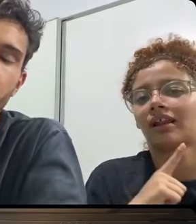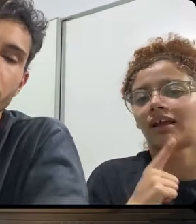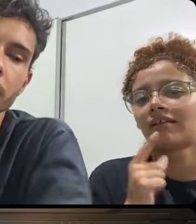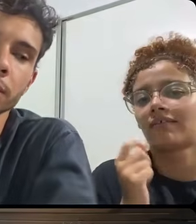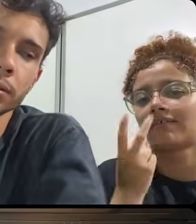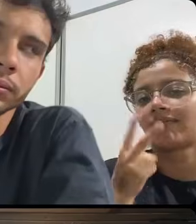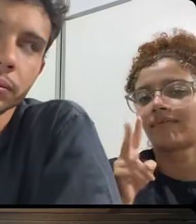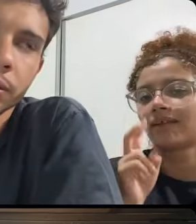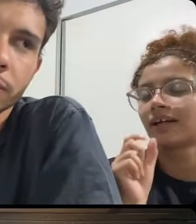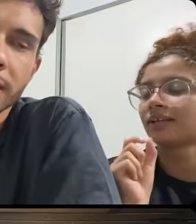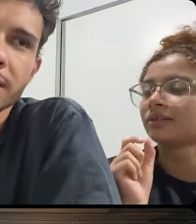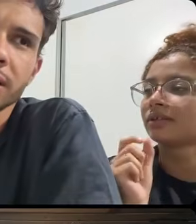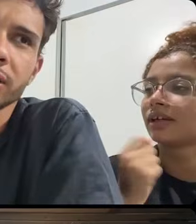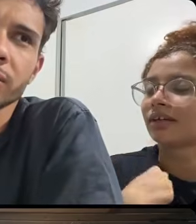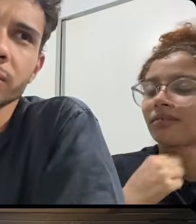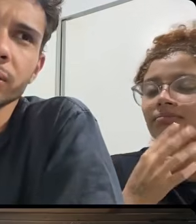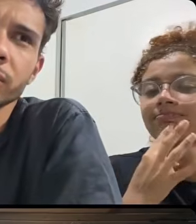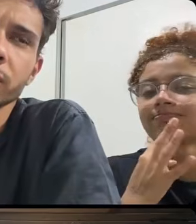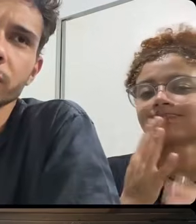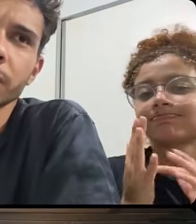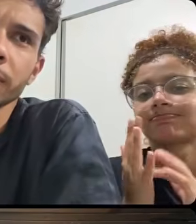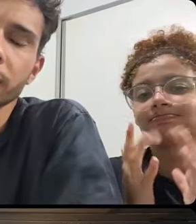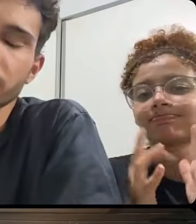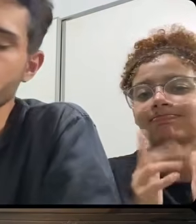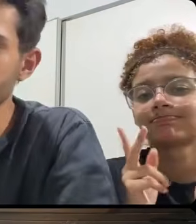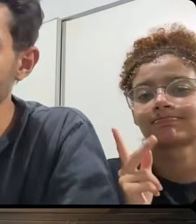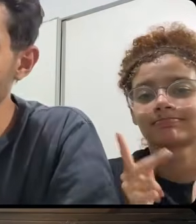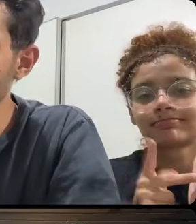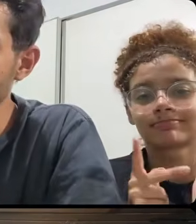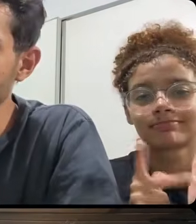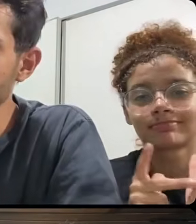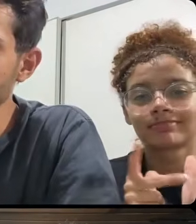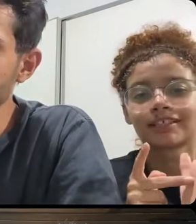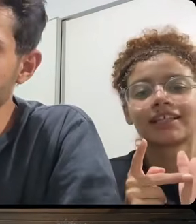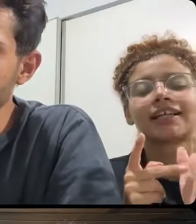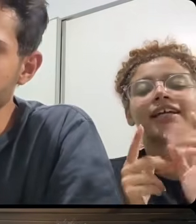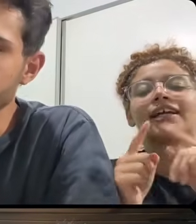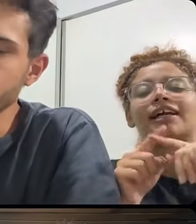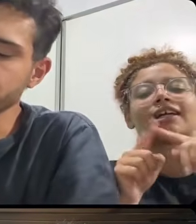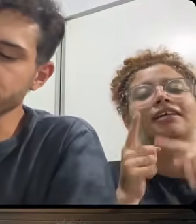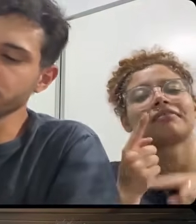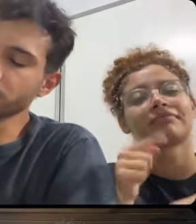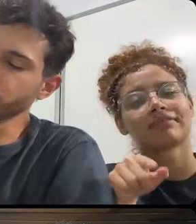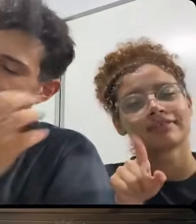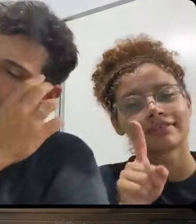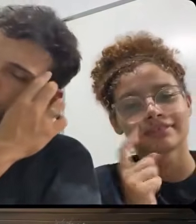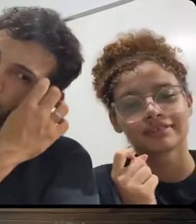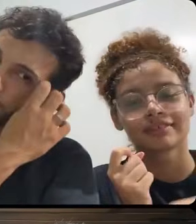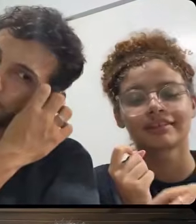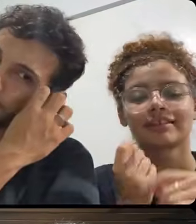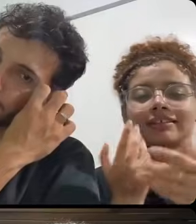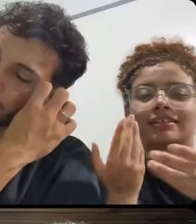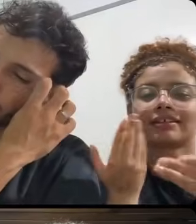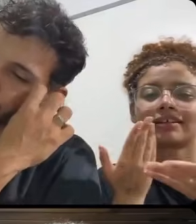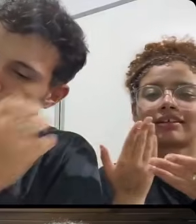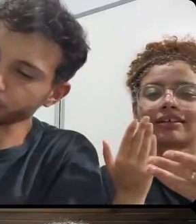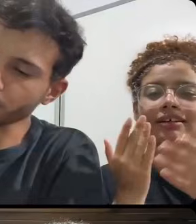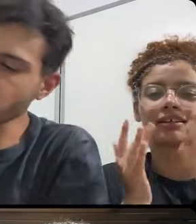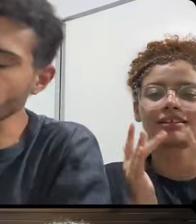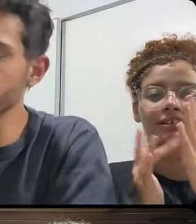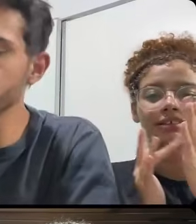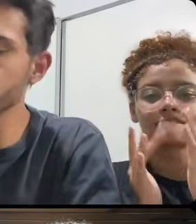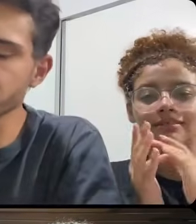não não conhece a Jesus ou sabe não entregou sua vida para que entregue, né? Assim como Jesus mudou minha vida,